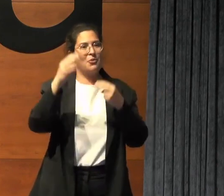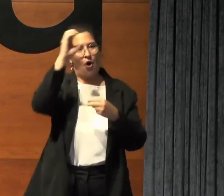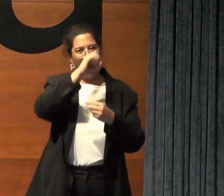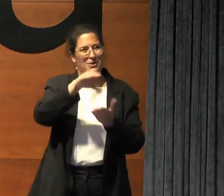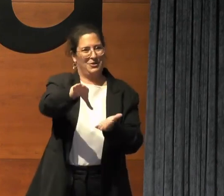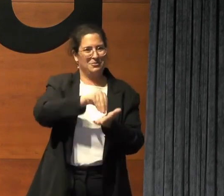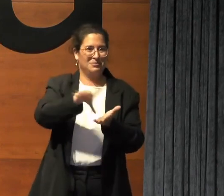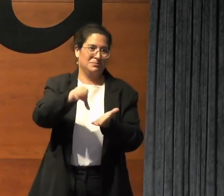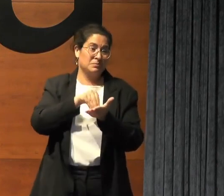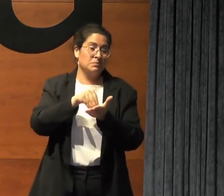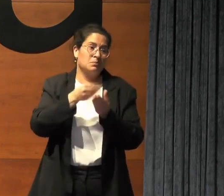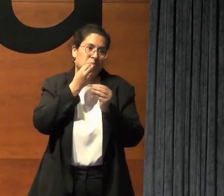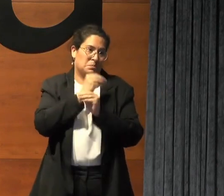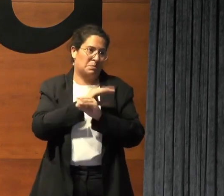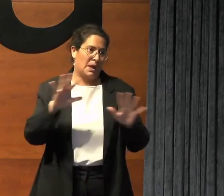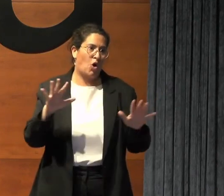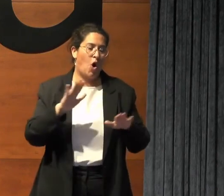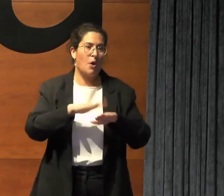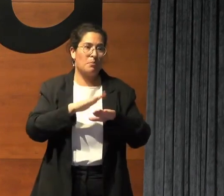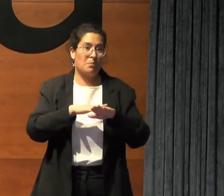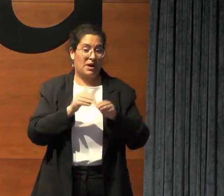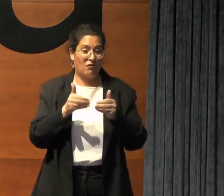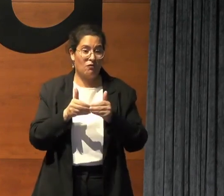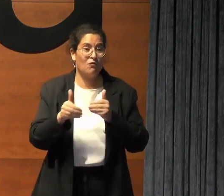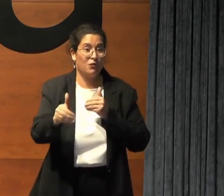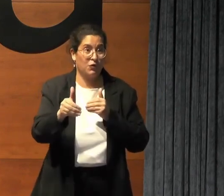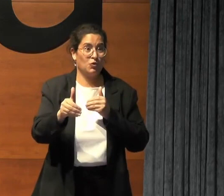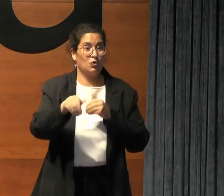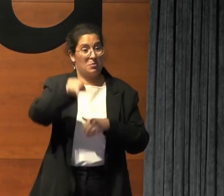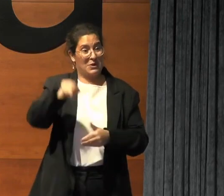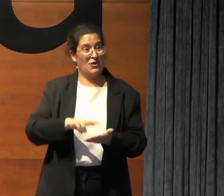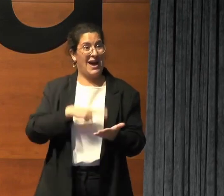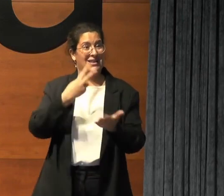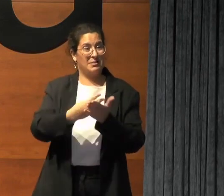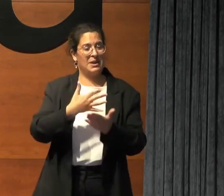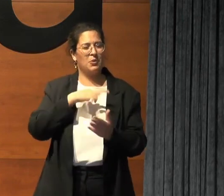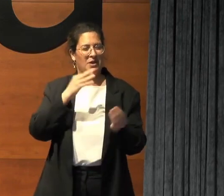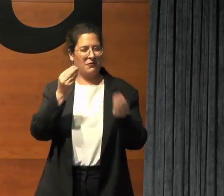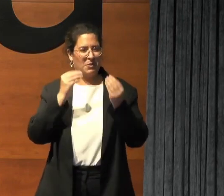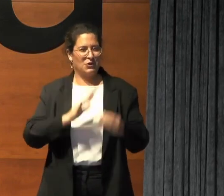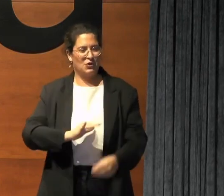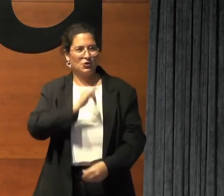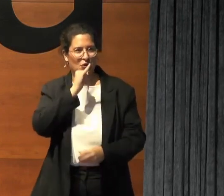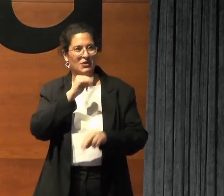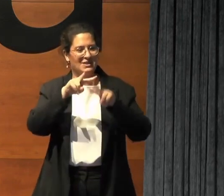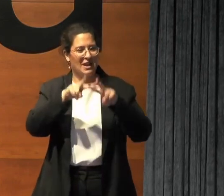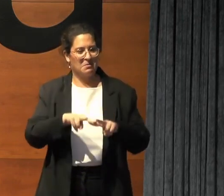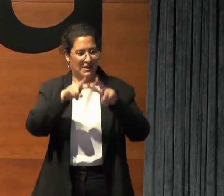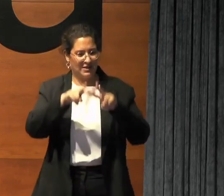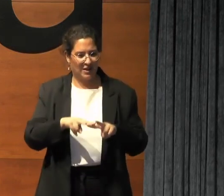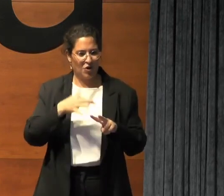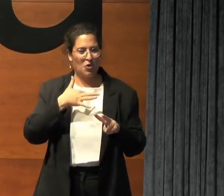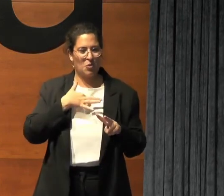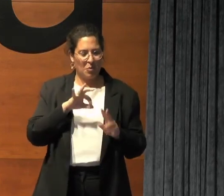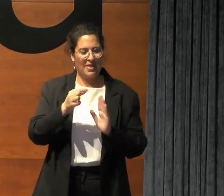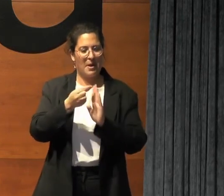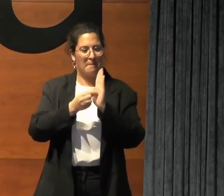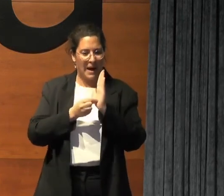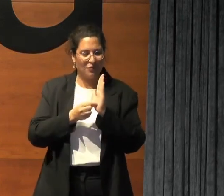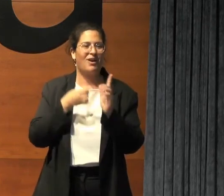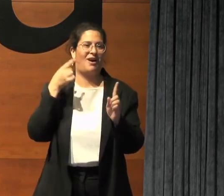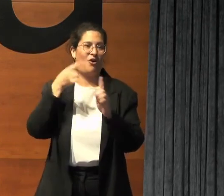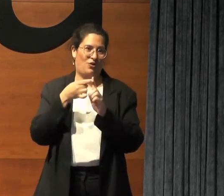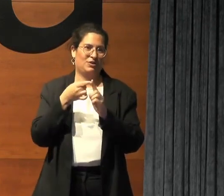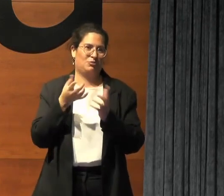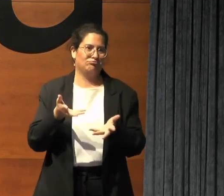opinión. También la opinión de las usuarias y usuarios sordos, sobre todo para que el trabajo de estas intérpretes de lengua de